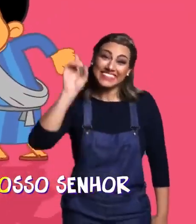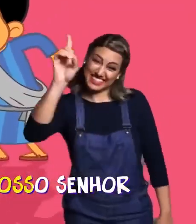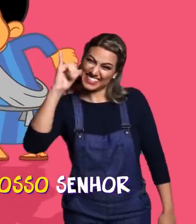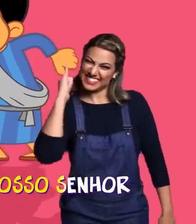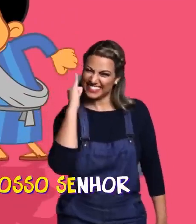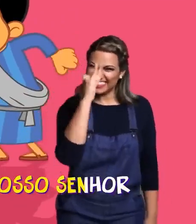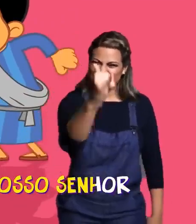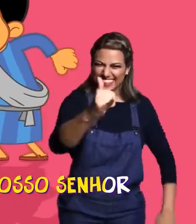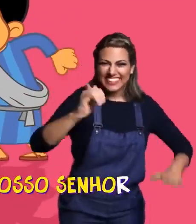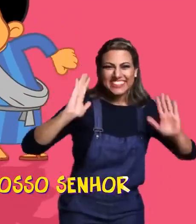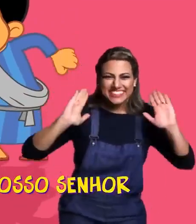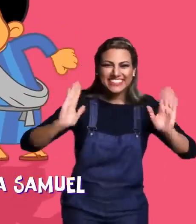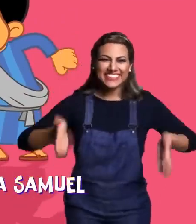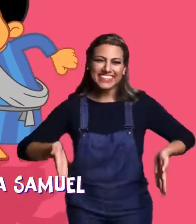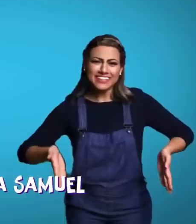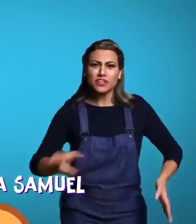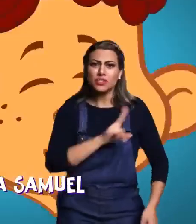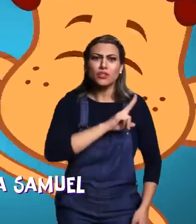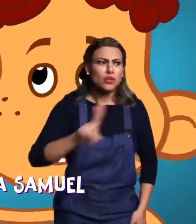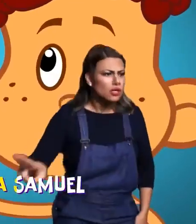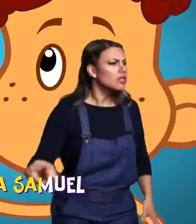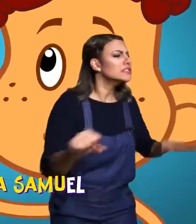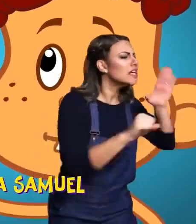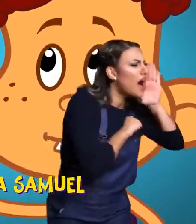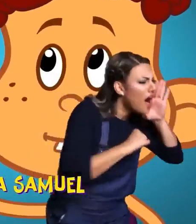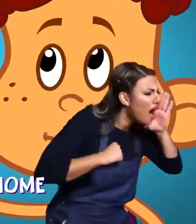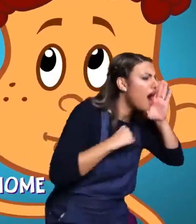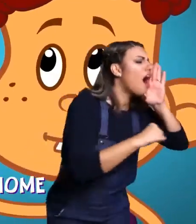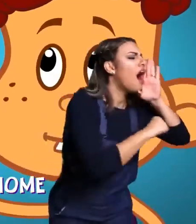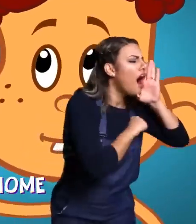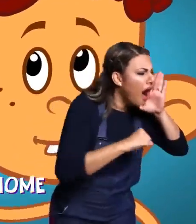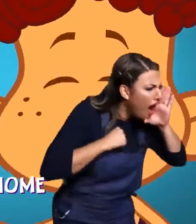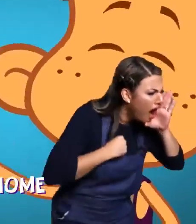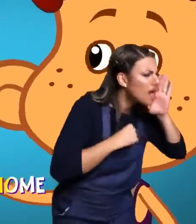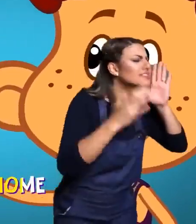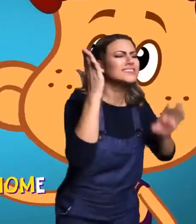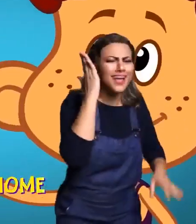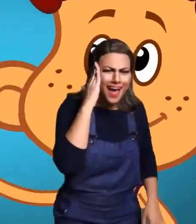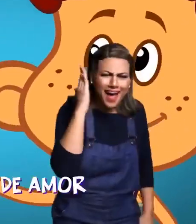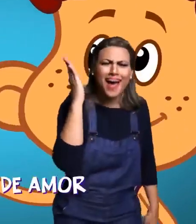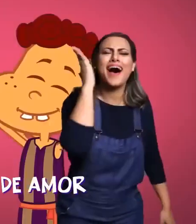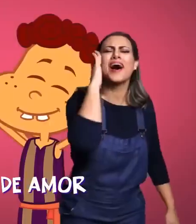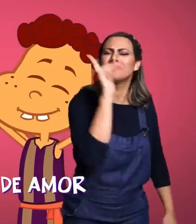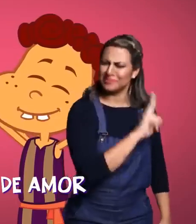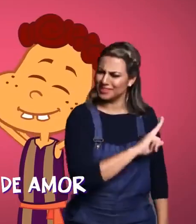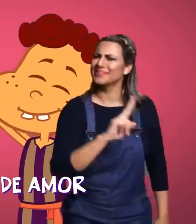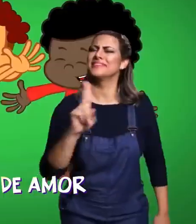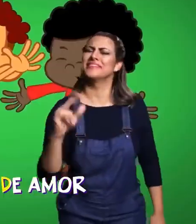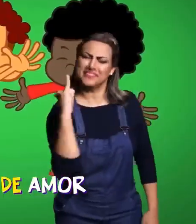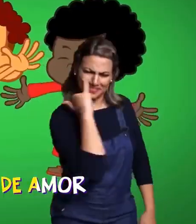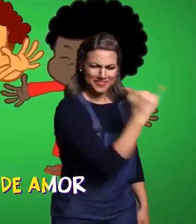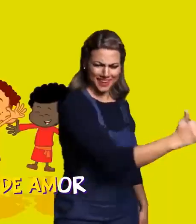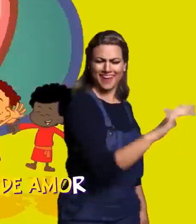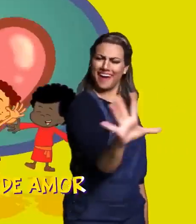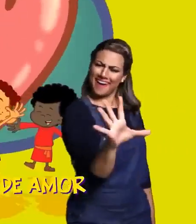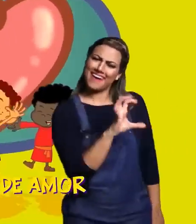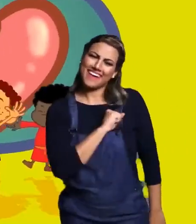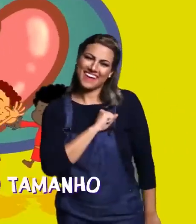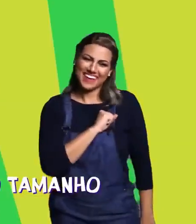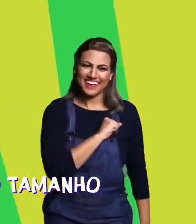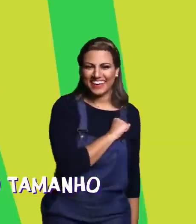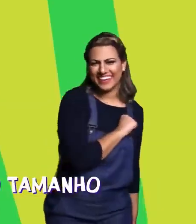a voz do nosso Senhor, que chamou a Samuel pelo seu nome com sua voz de